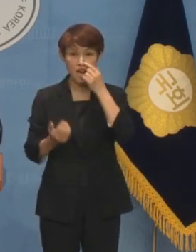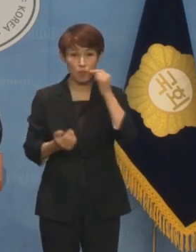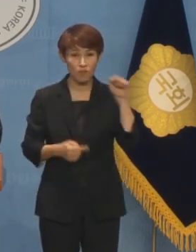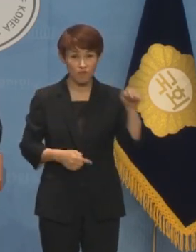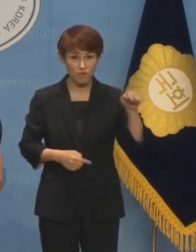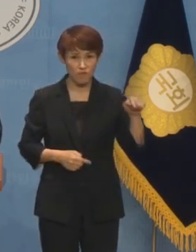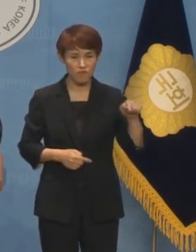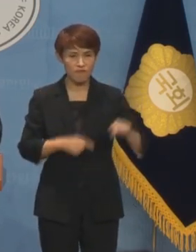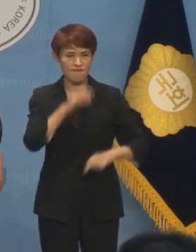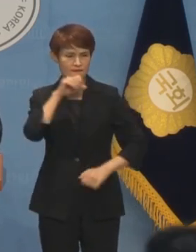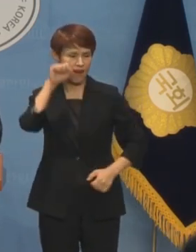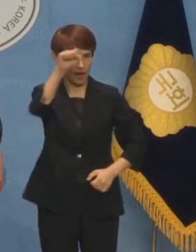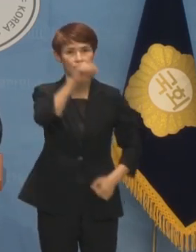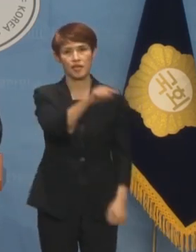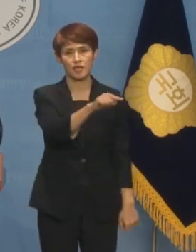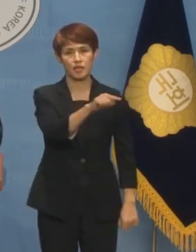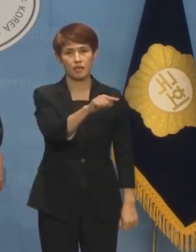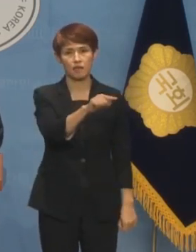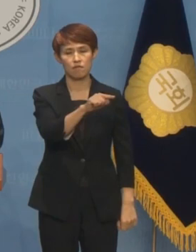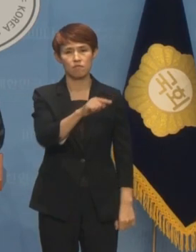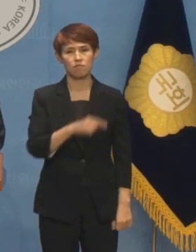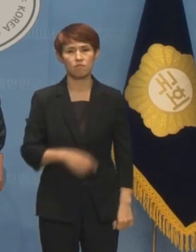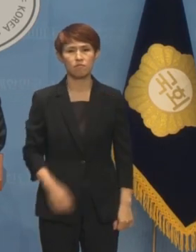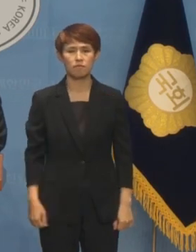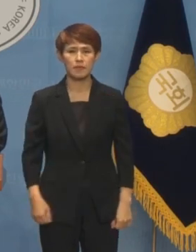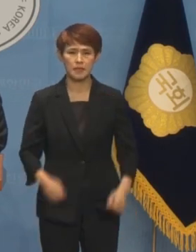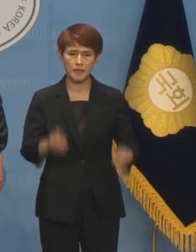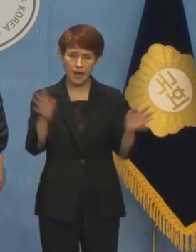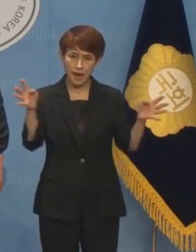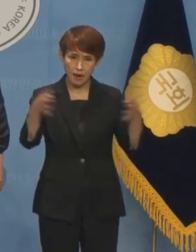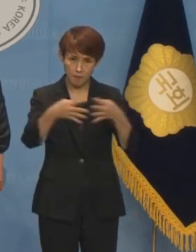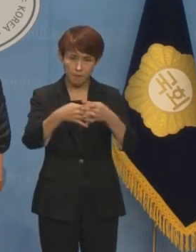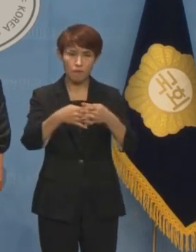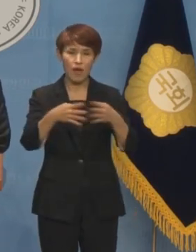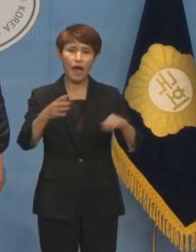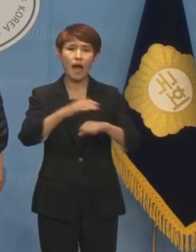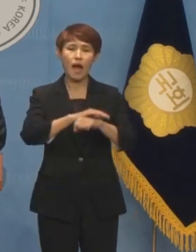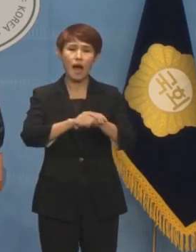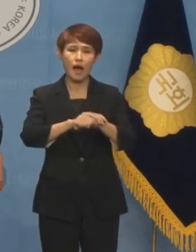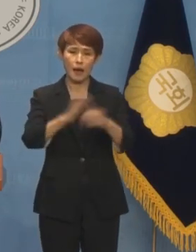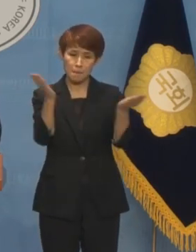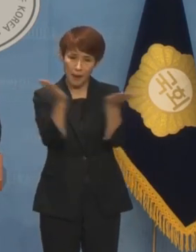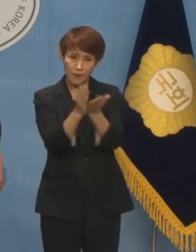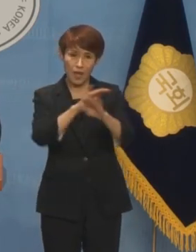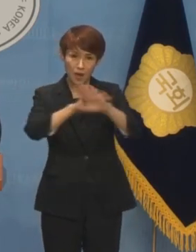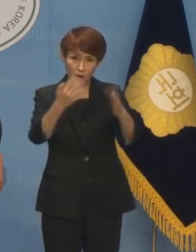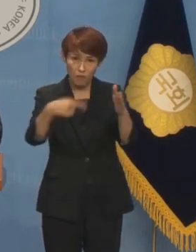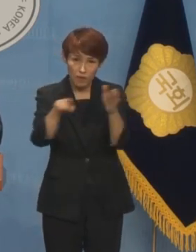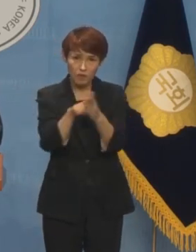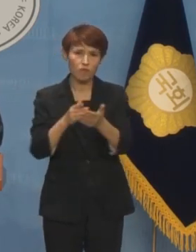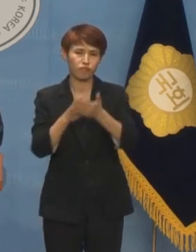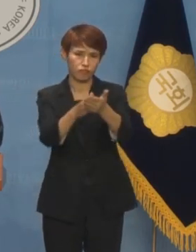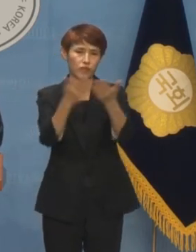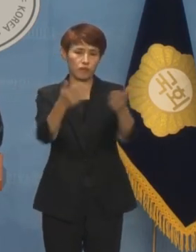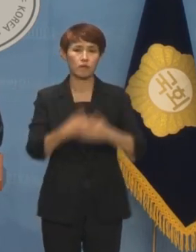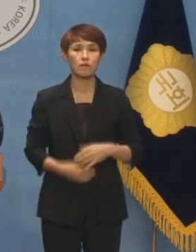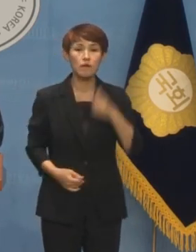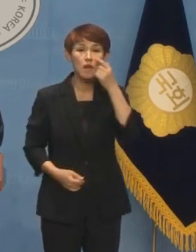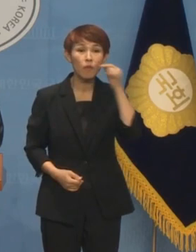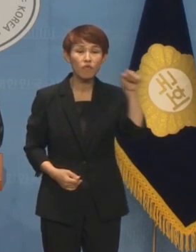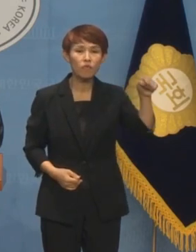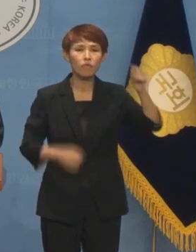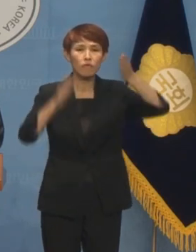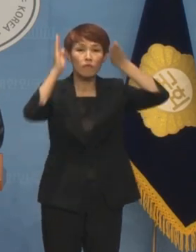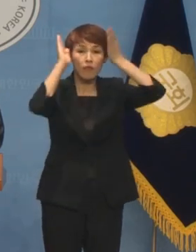항의를 표하며 합리적 해결 방안을 제시하기 위해서 이 자리에 섰습니다. 일본 정부의